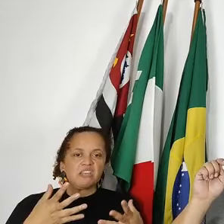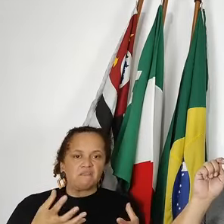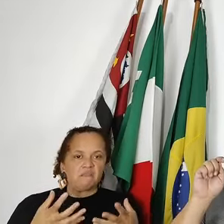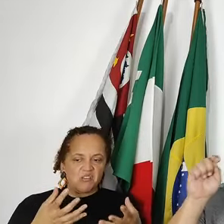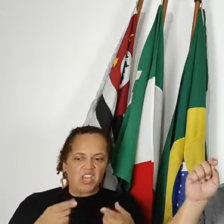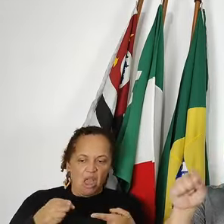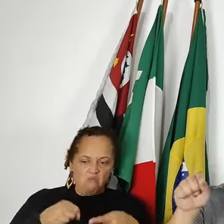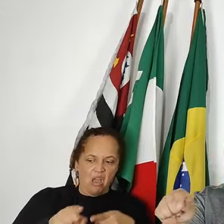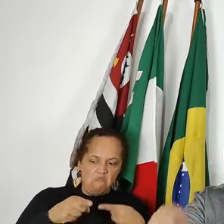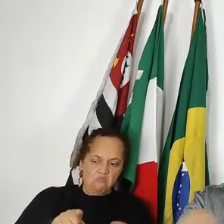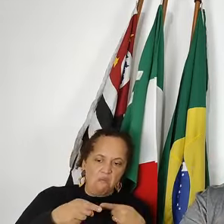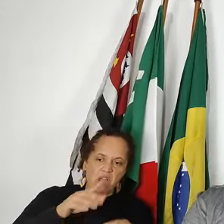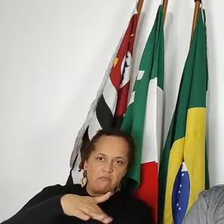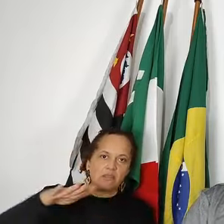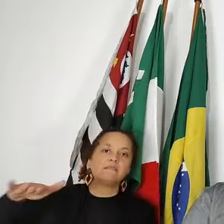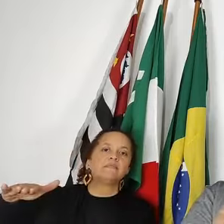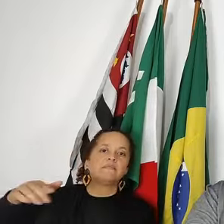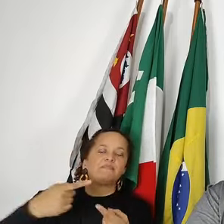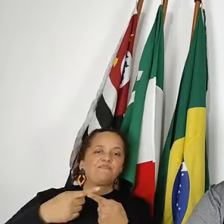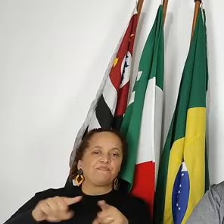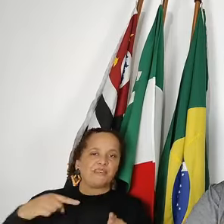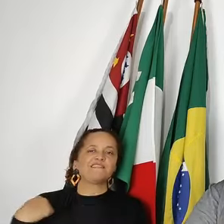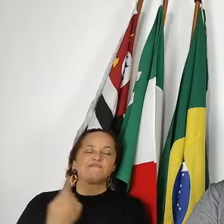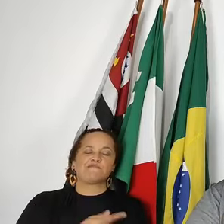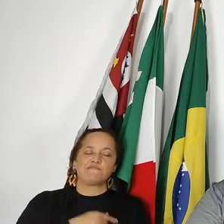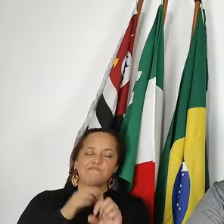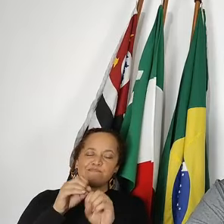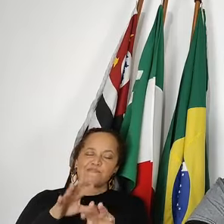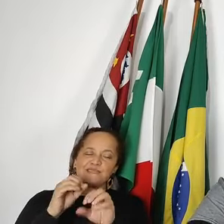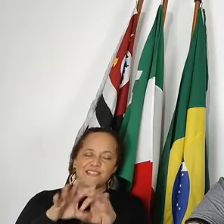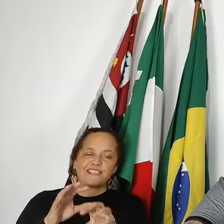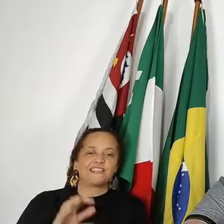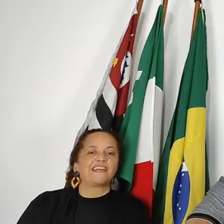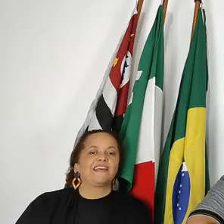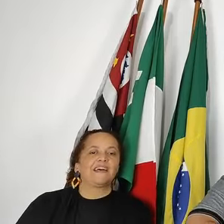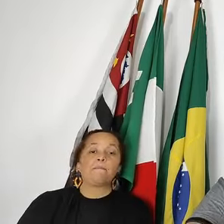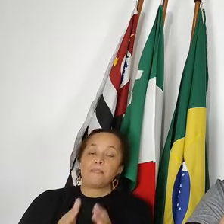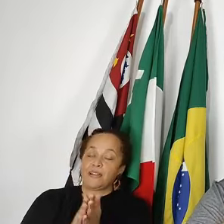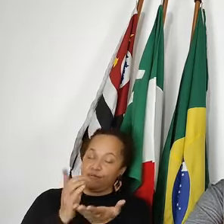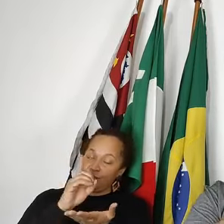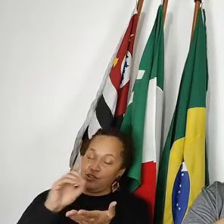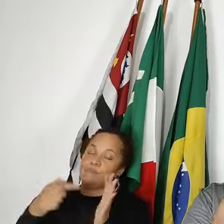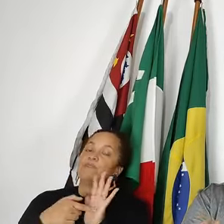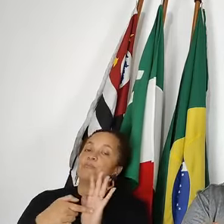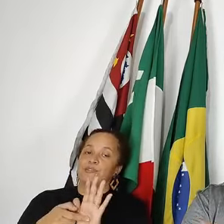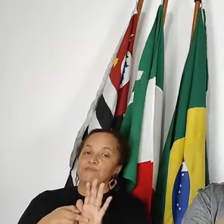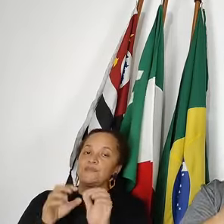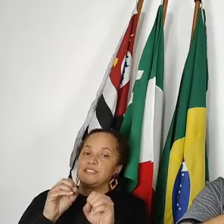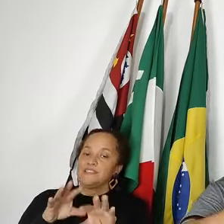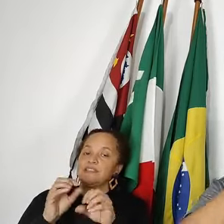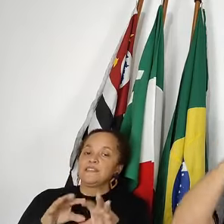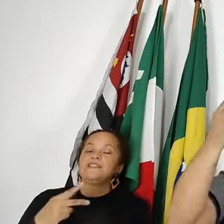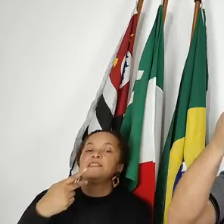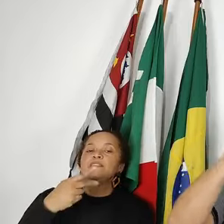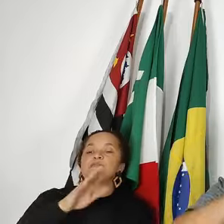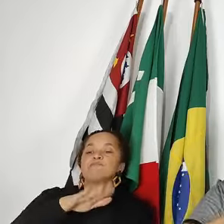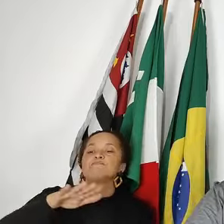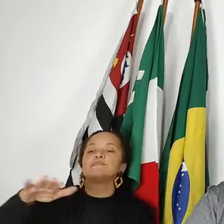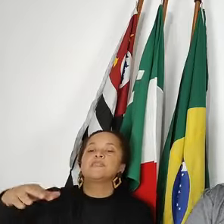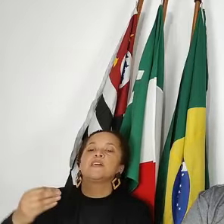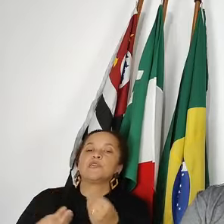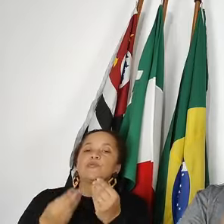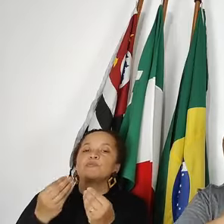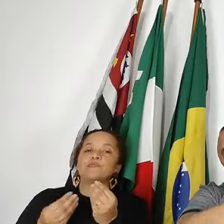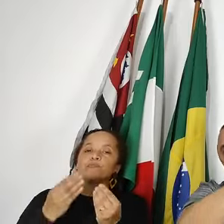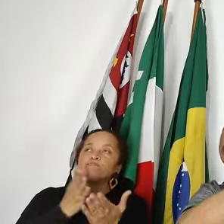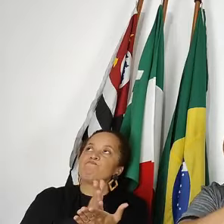vamos incutar na mente deles a palavra de Deus. A Bíblia diz, né? Ensina ao seu filho o caminho que ele deve andar e ele jamais se